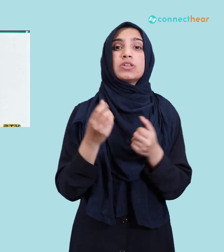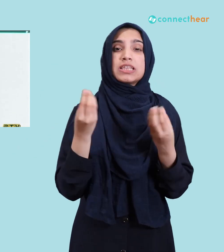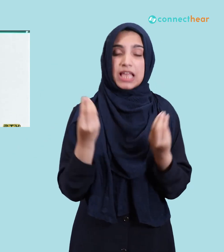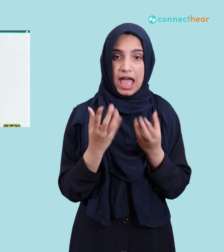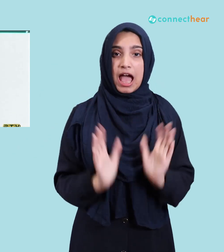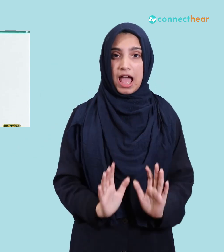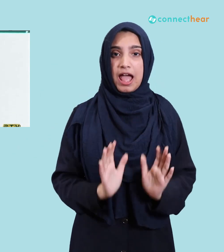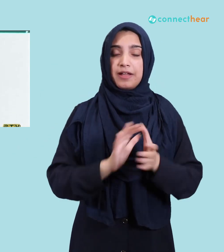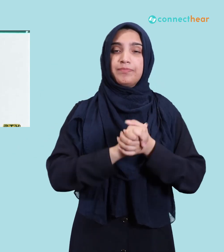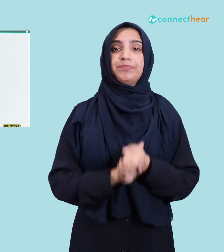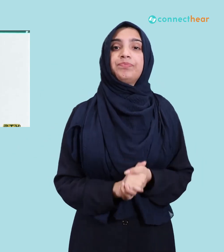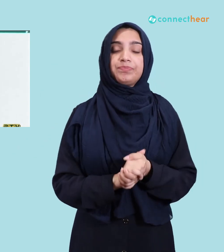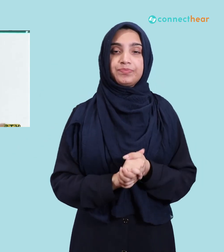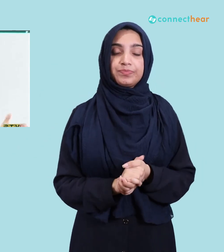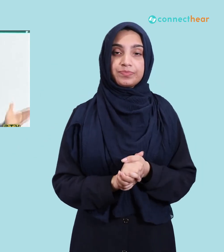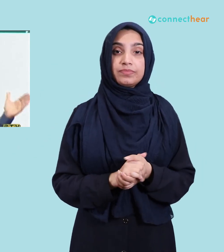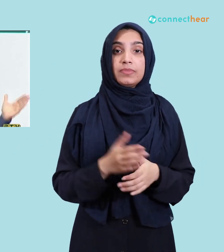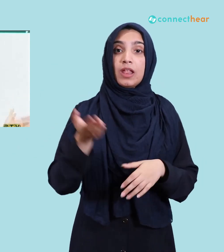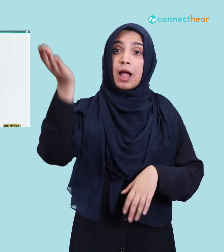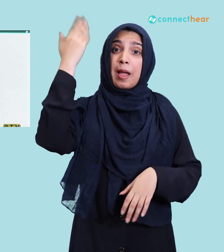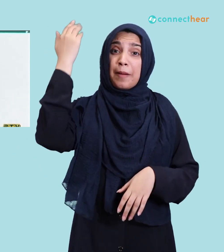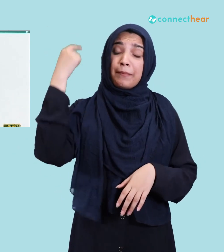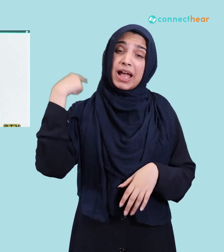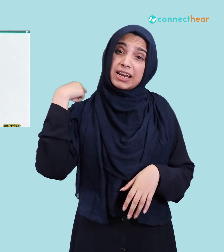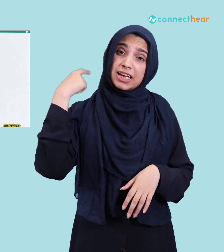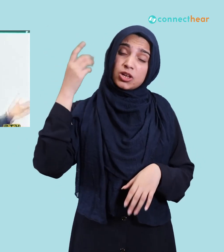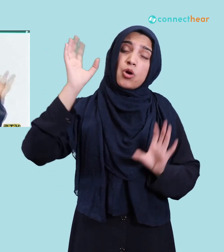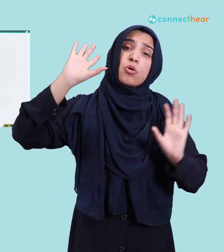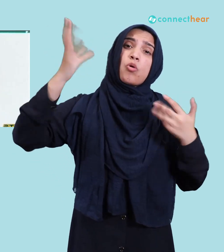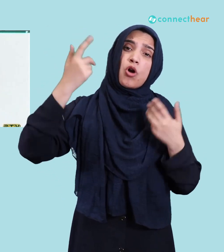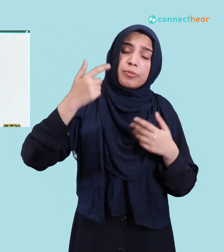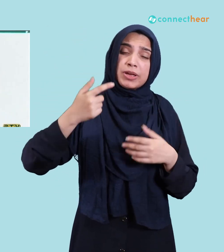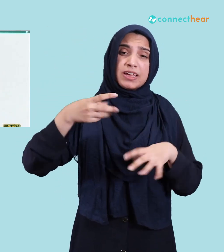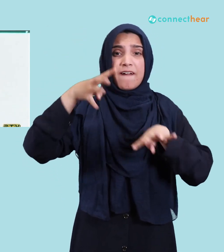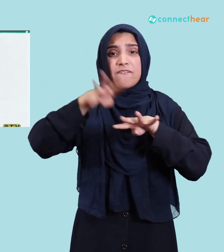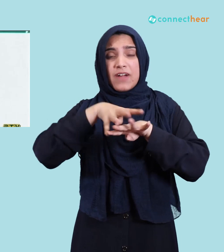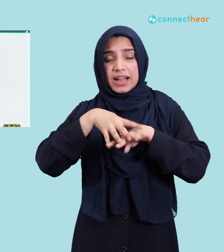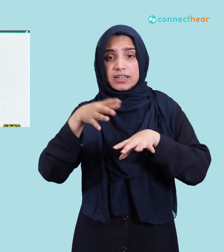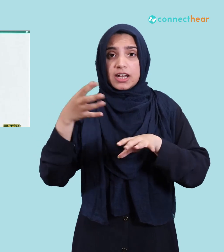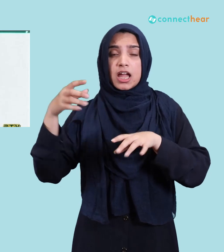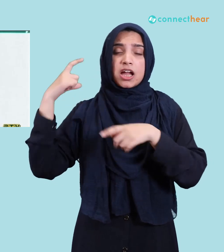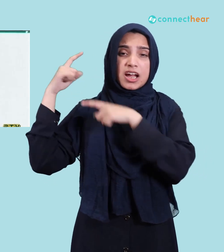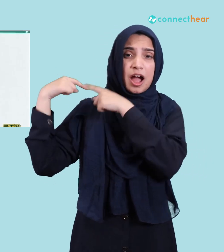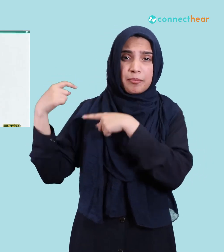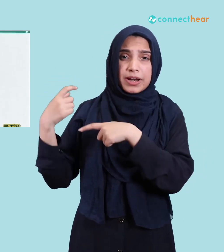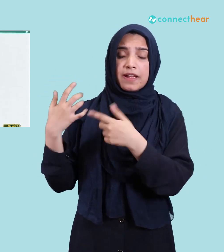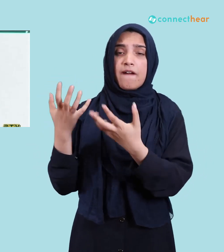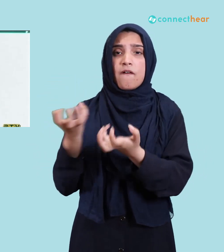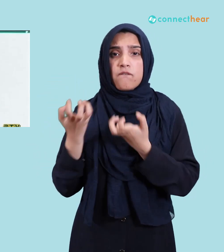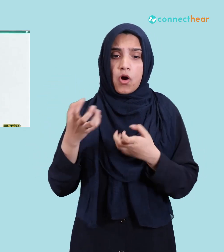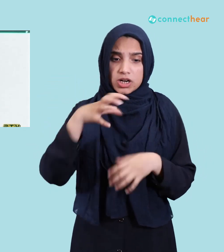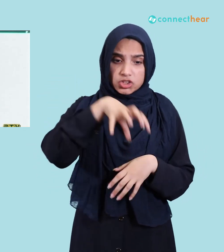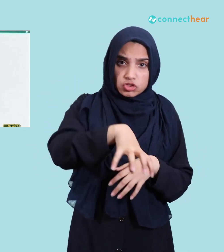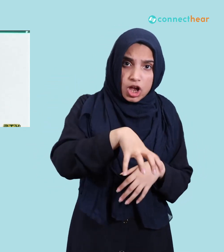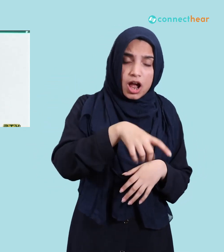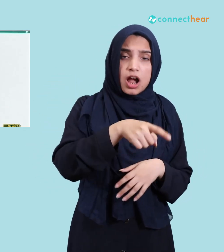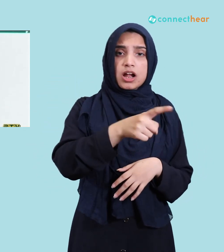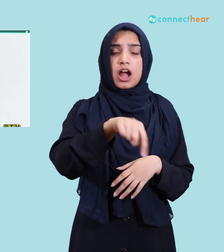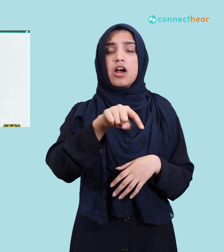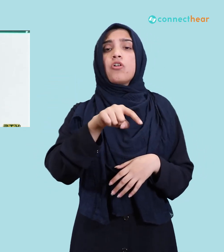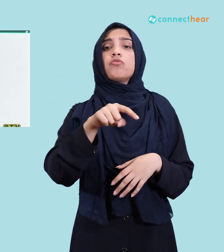کیونکہ انڈسٹری اگر پہلے اتنی مہنگی زمین خریدے گی، پھر اس کے اوپر انڈسٹری لگائے گی، تو اس کے پاس نفع تو نہیں بچنے لگا